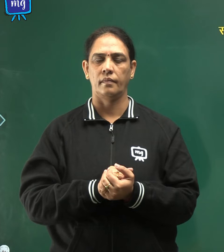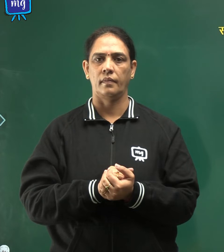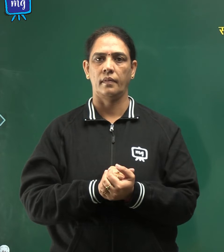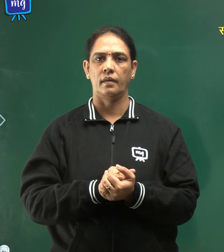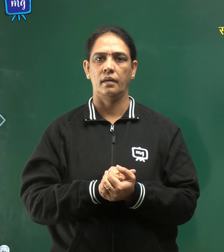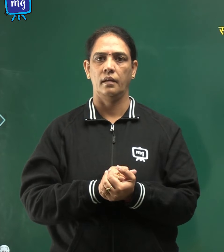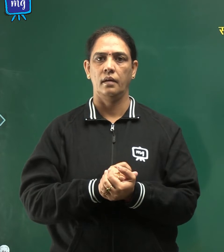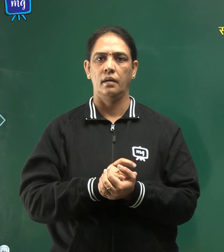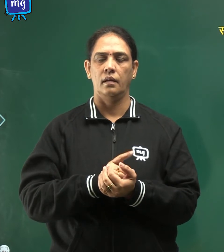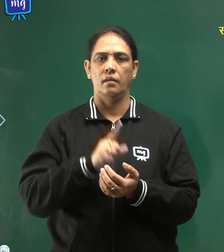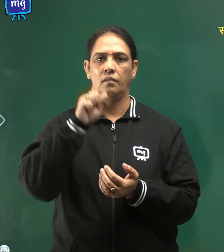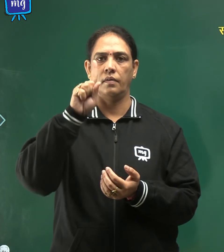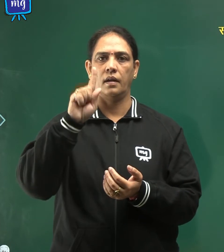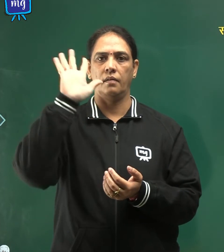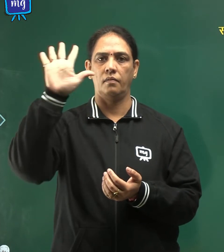1521।